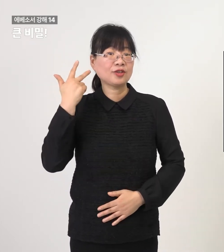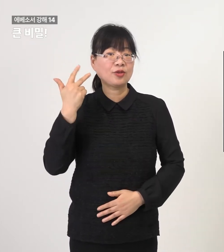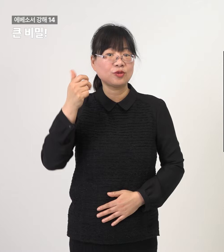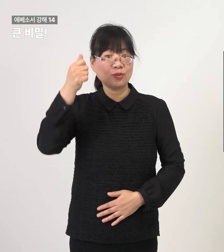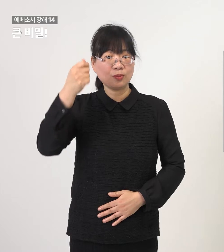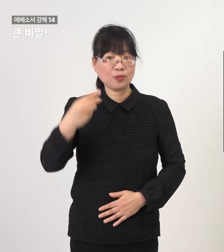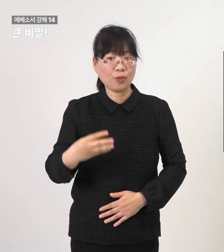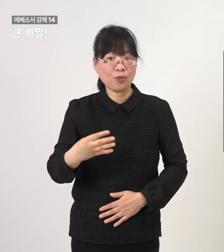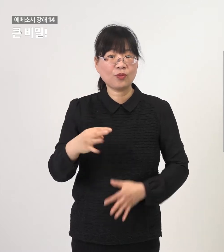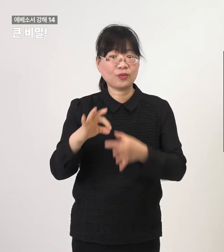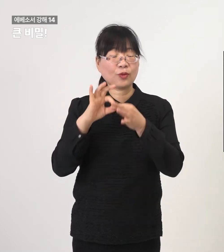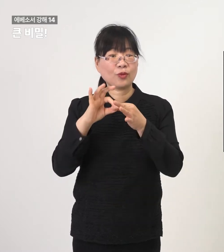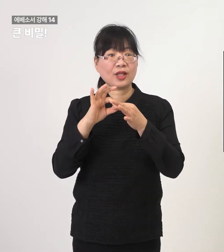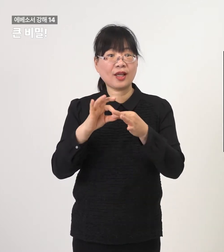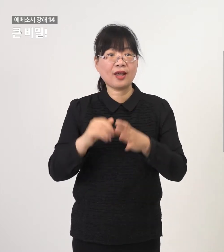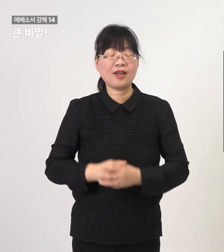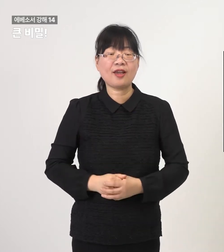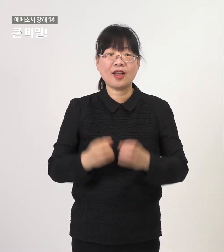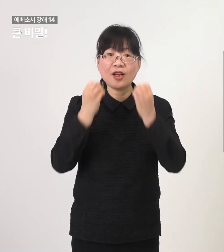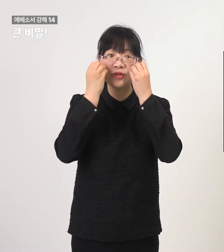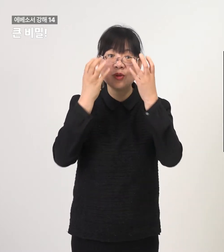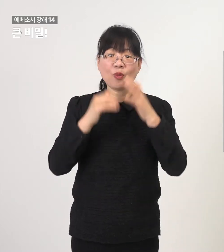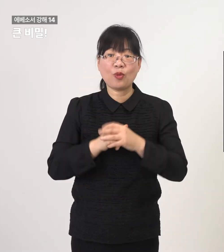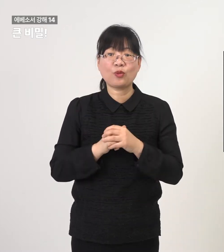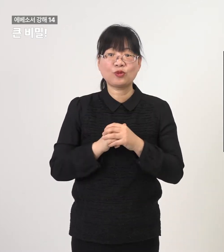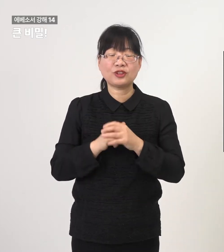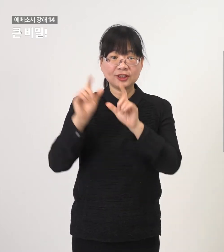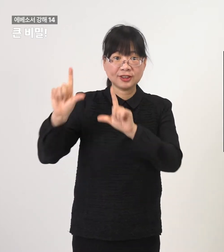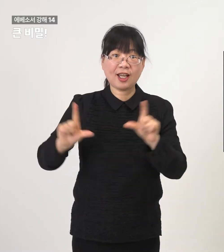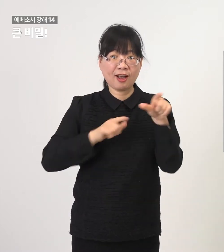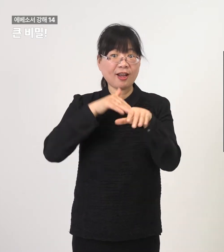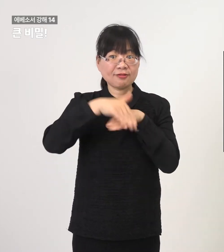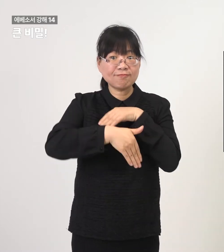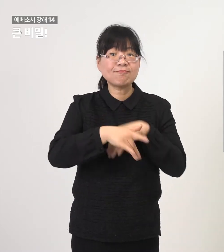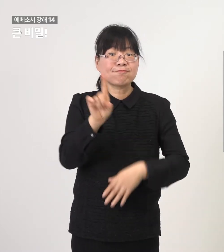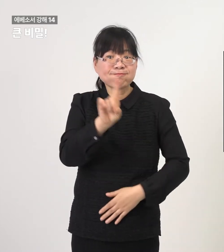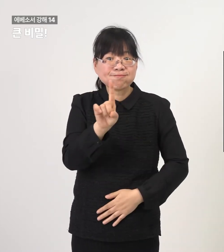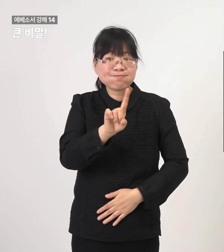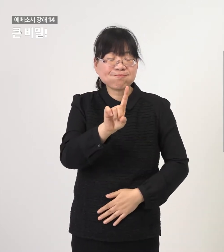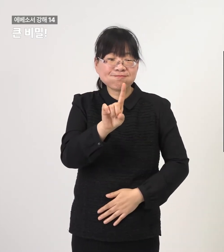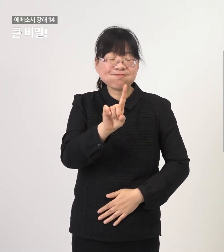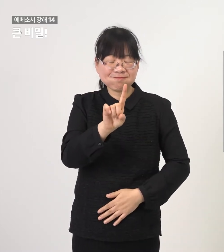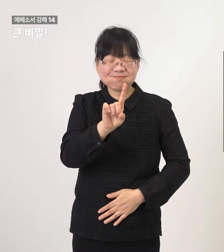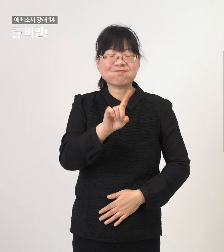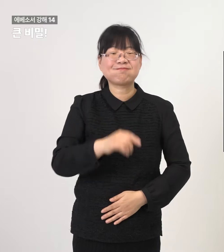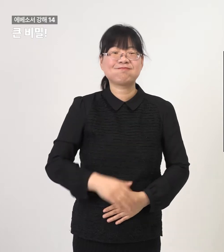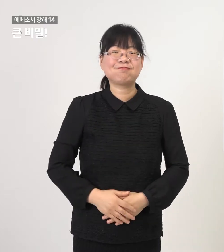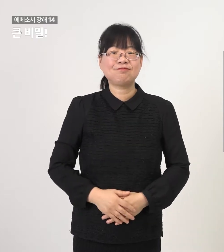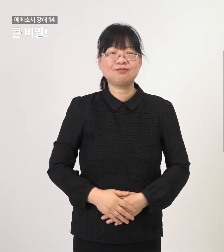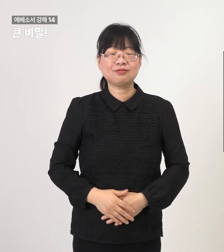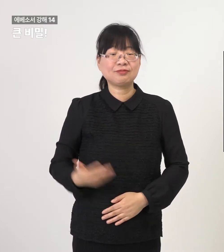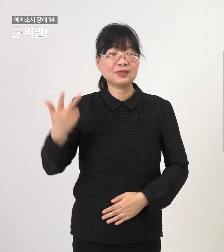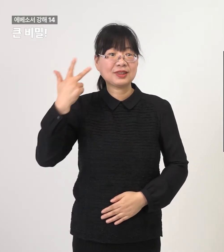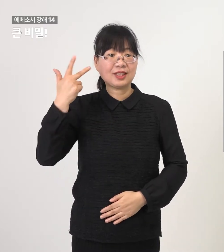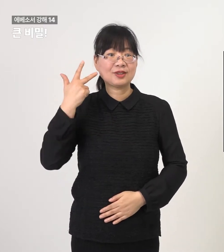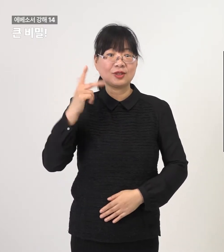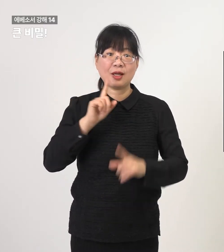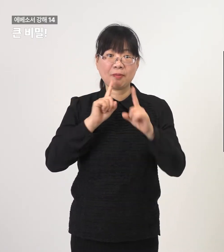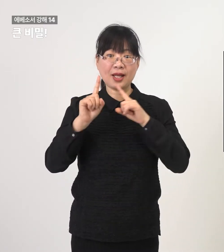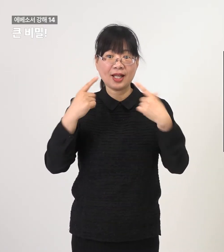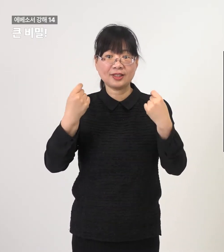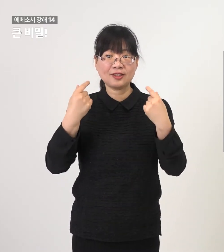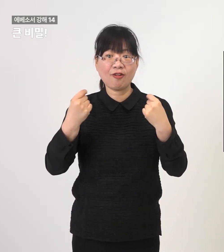차례에 걸쳐서 새로운 라이프 스타일이 뭔가, 그것은 지난주